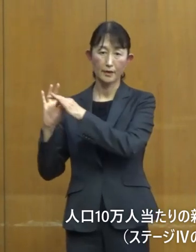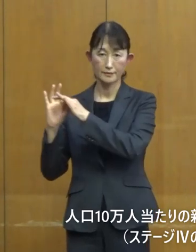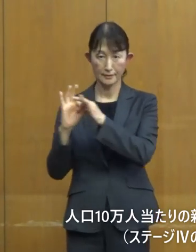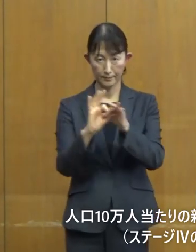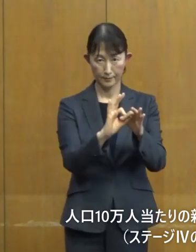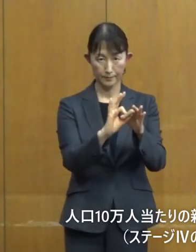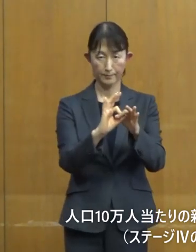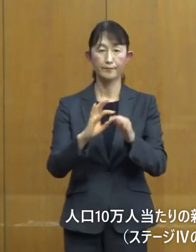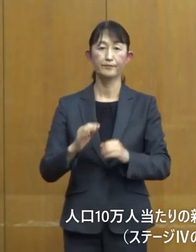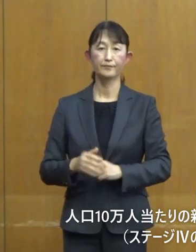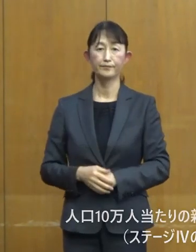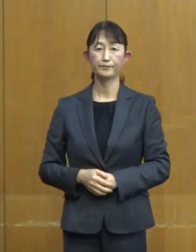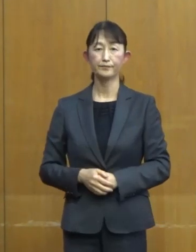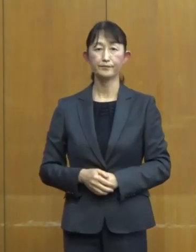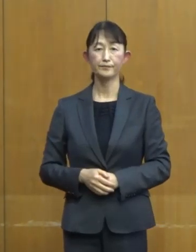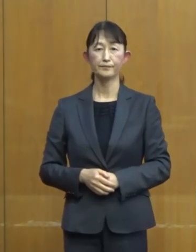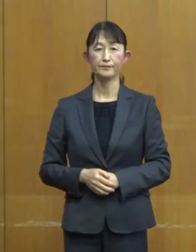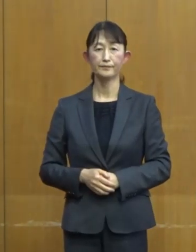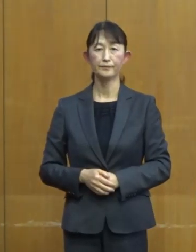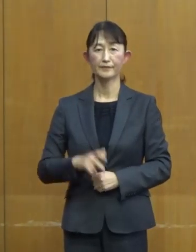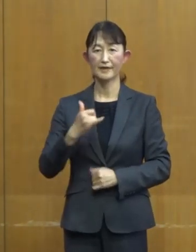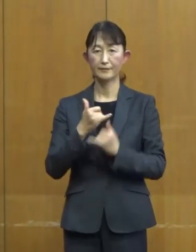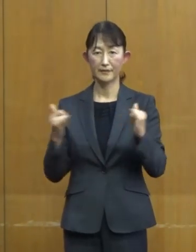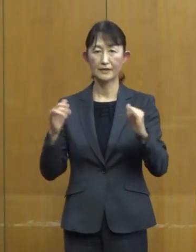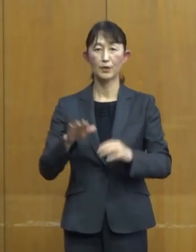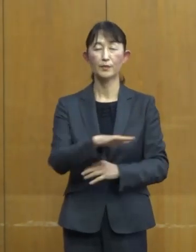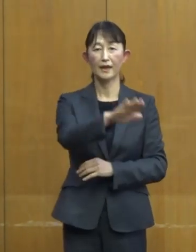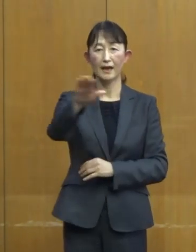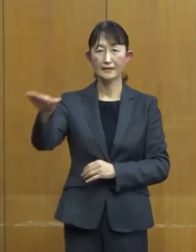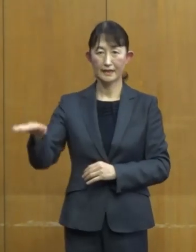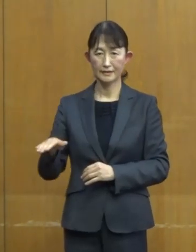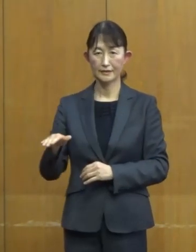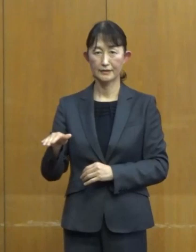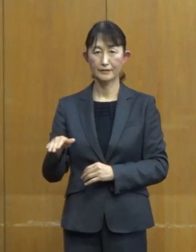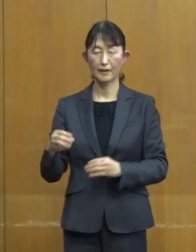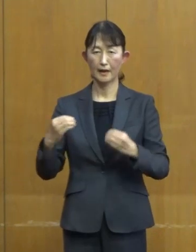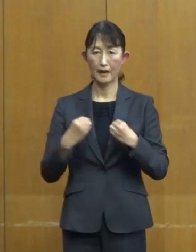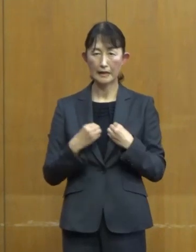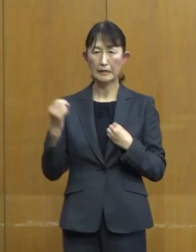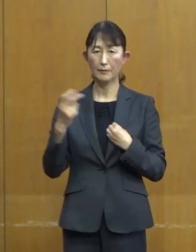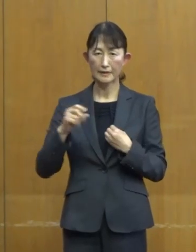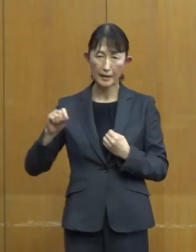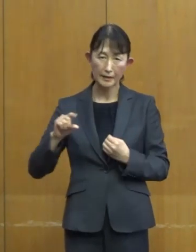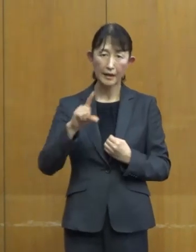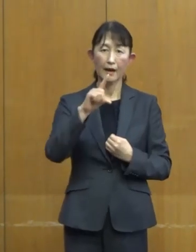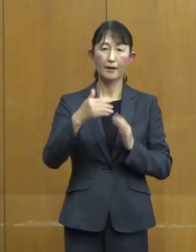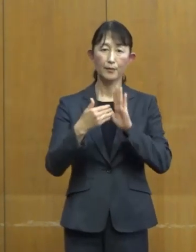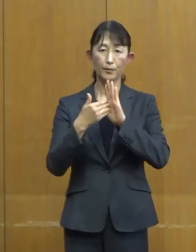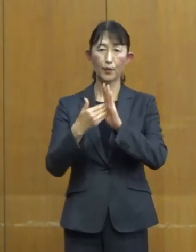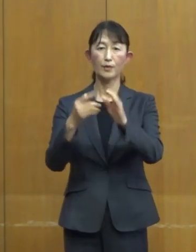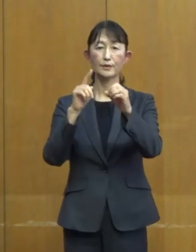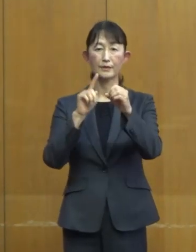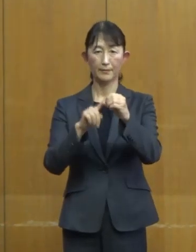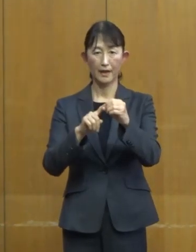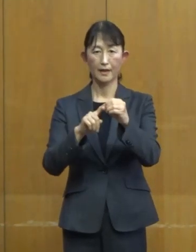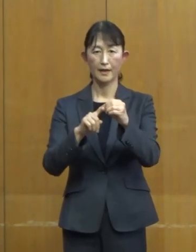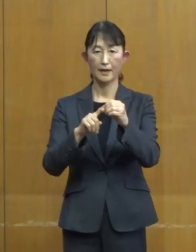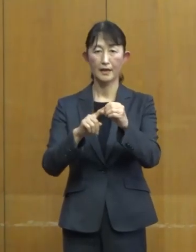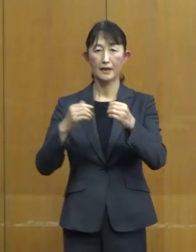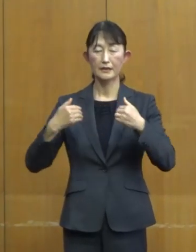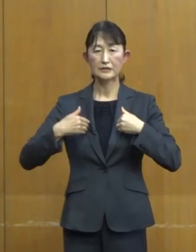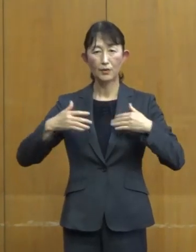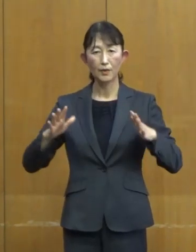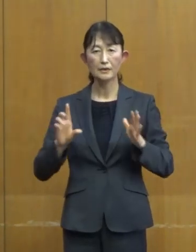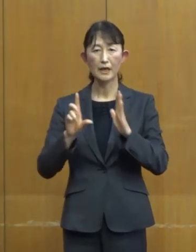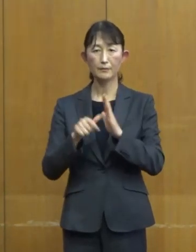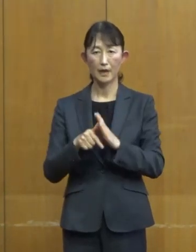が続いています。市民の皆様には感染を再び拡大させないためにも不